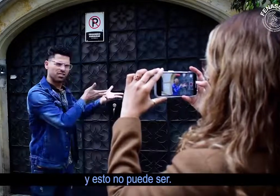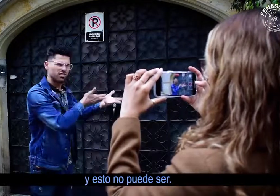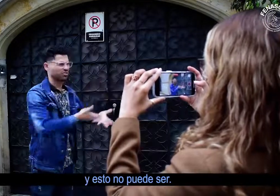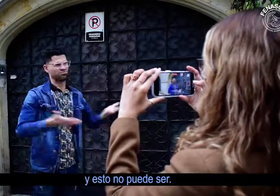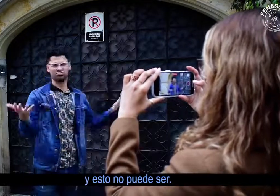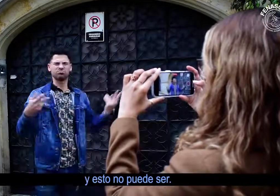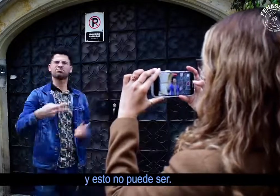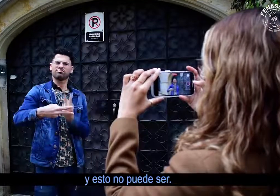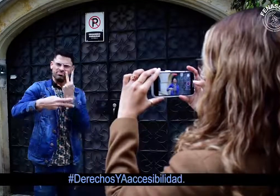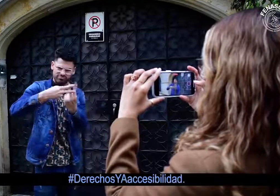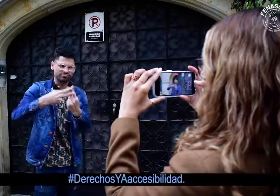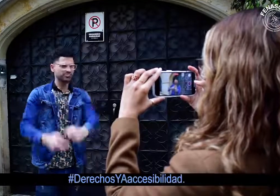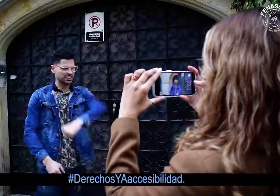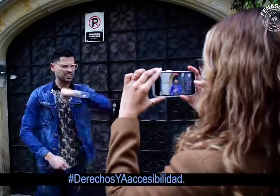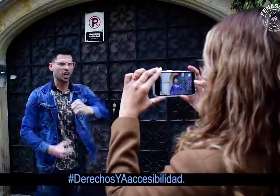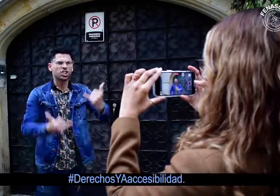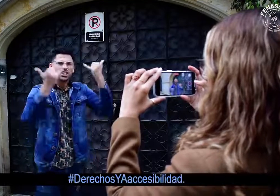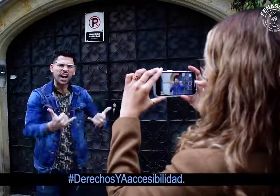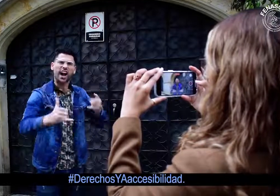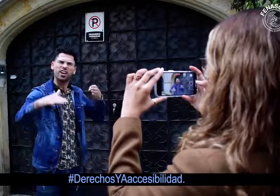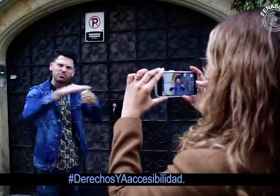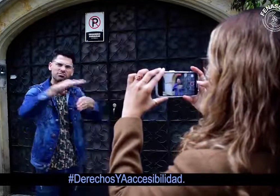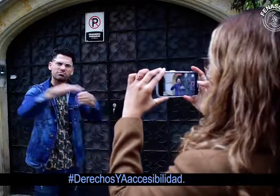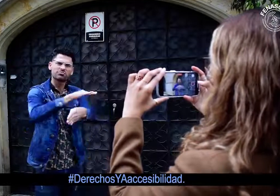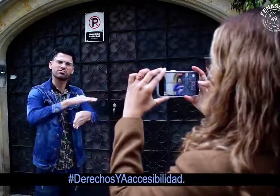no puede ser, numeral, derechos y accesibilidad.